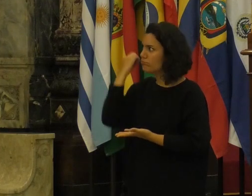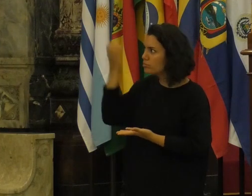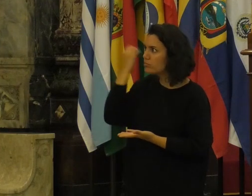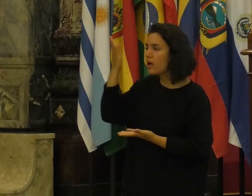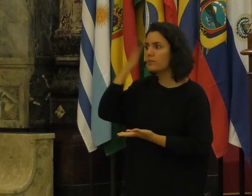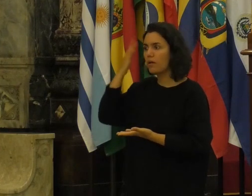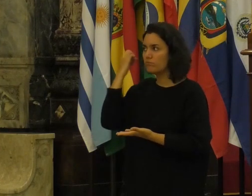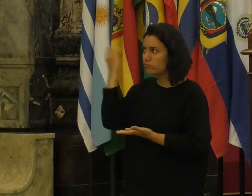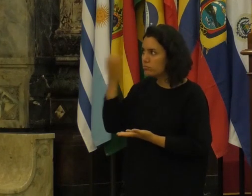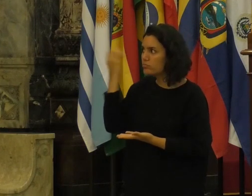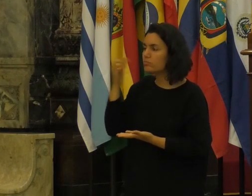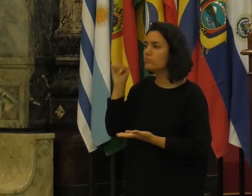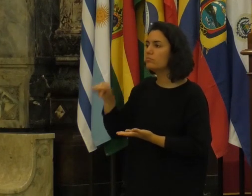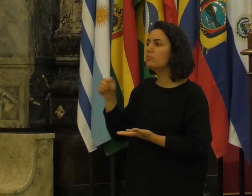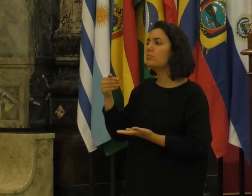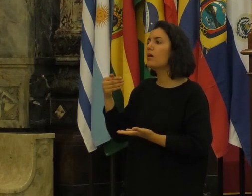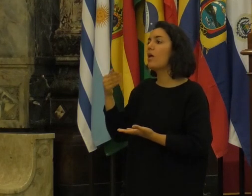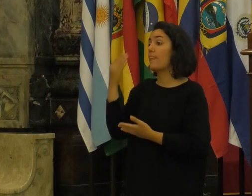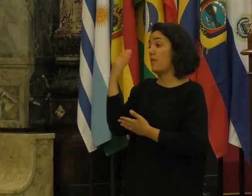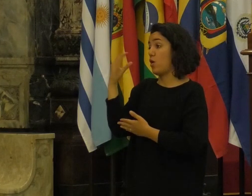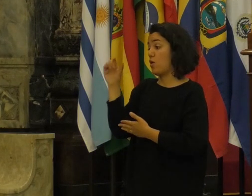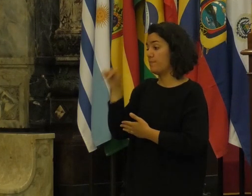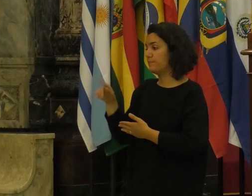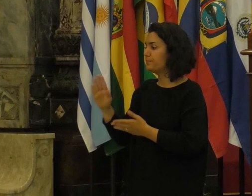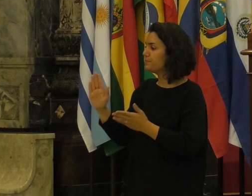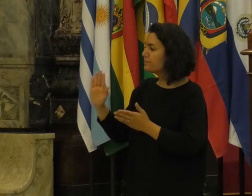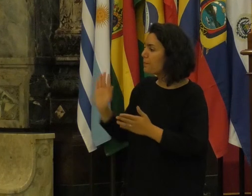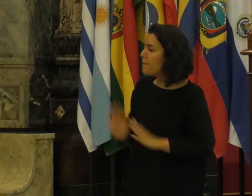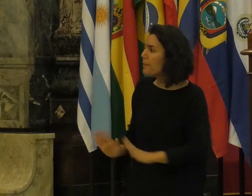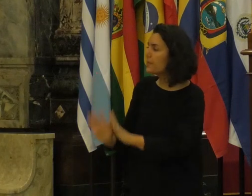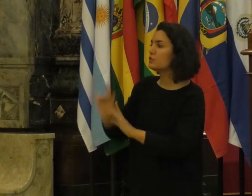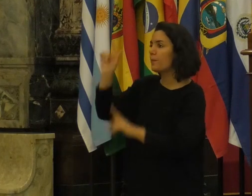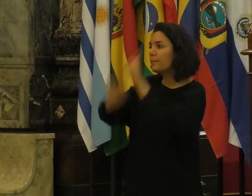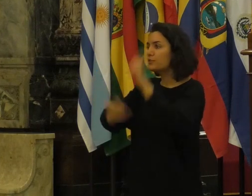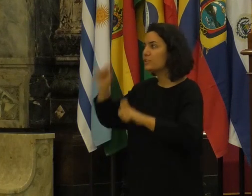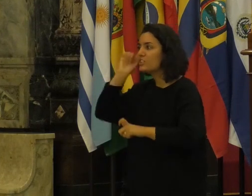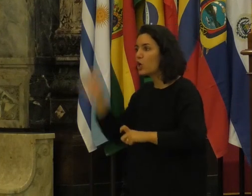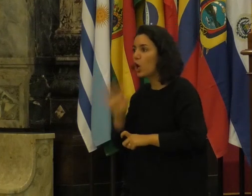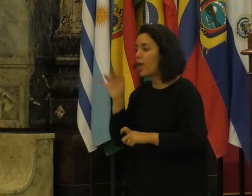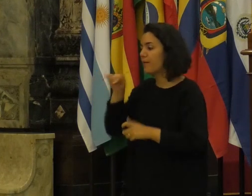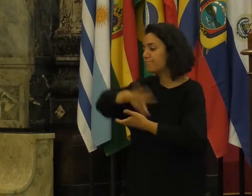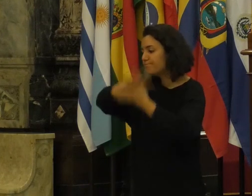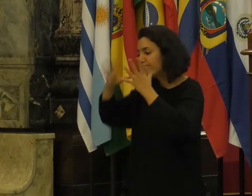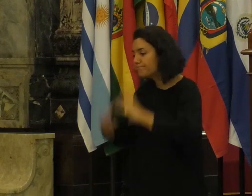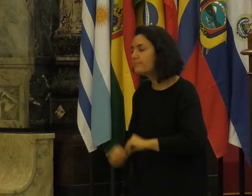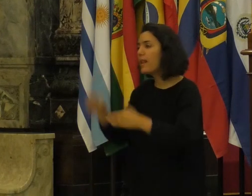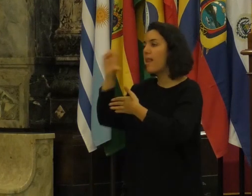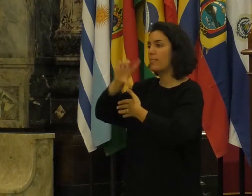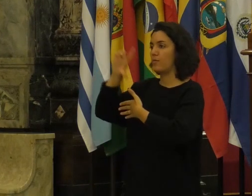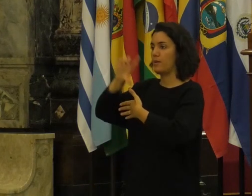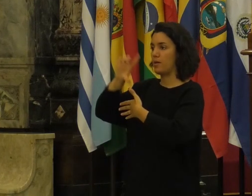Bogotá sobre la formación de psicólogos en la región, se adopta el llamado modelo